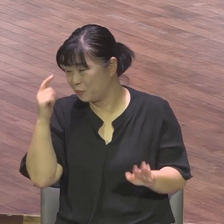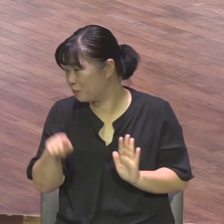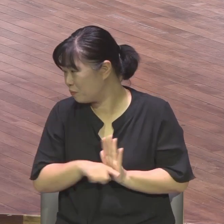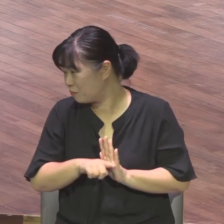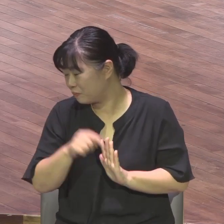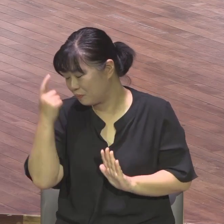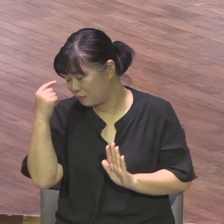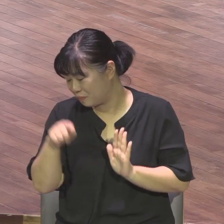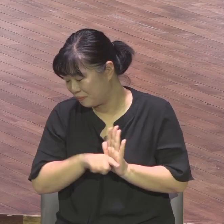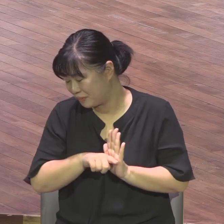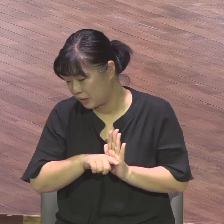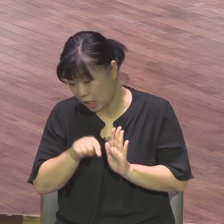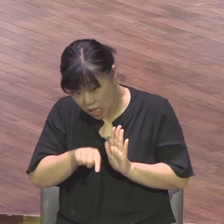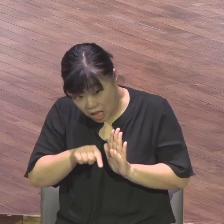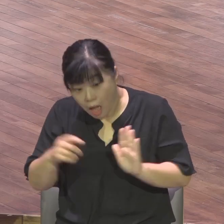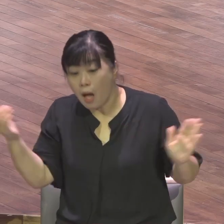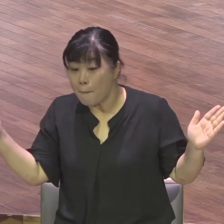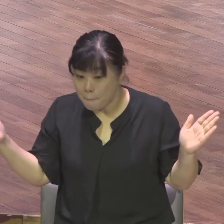다 깨버리세요.